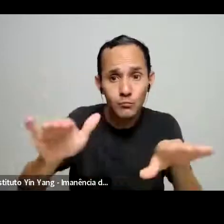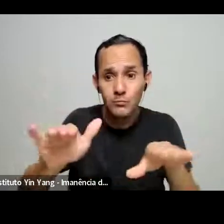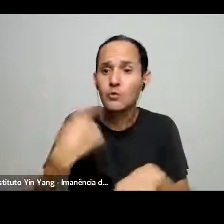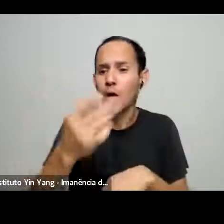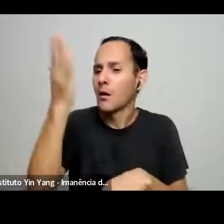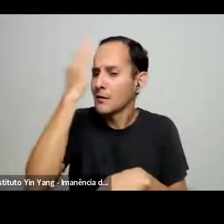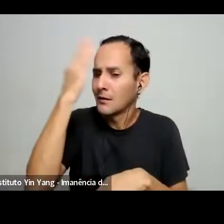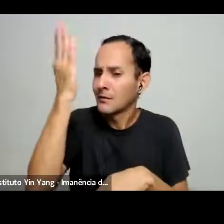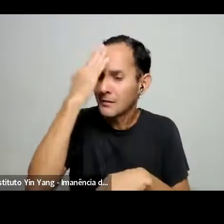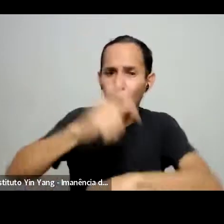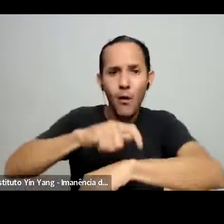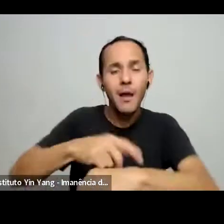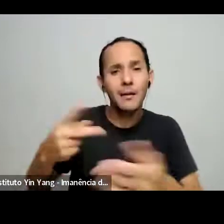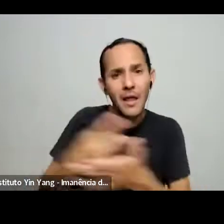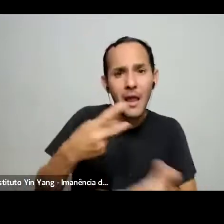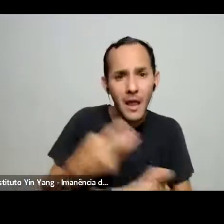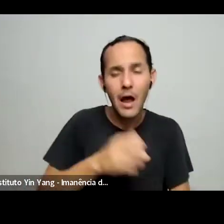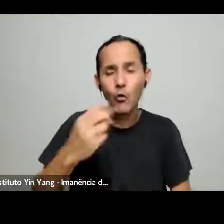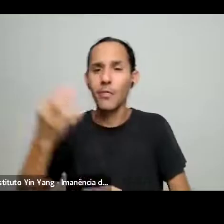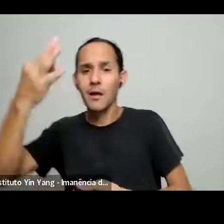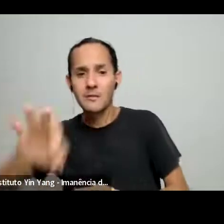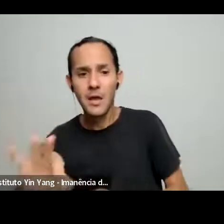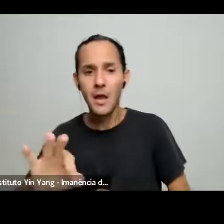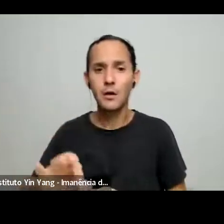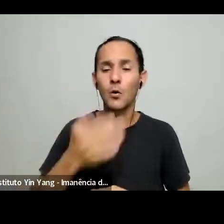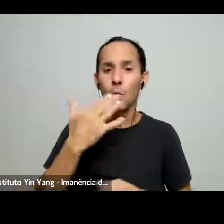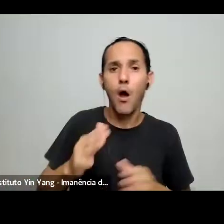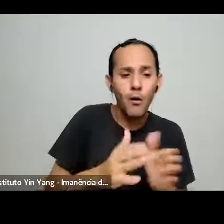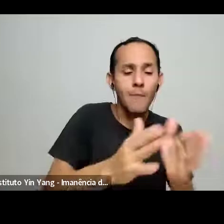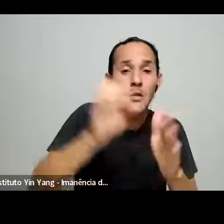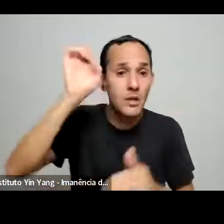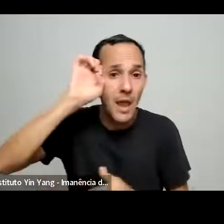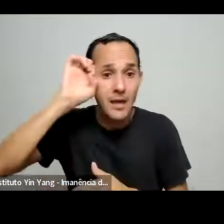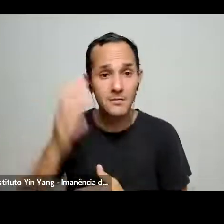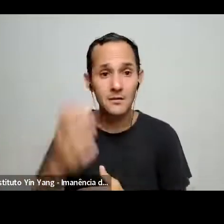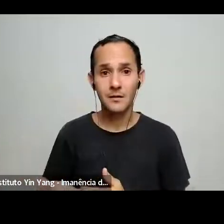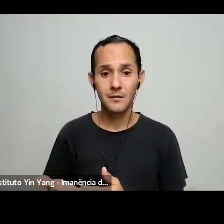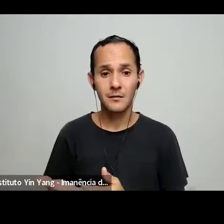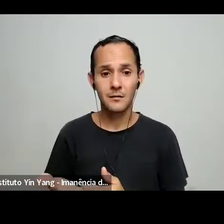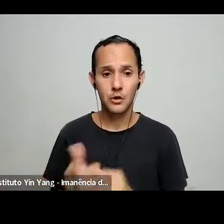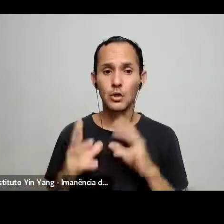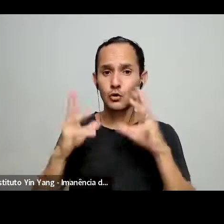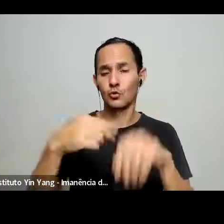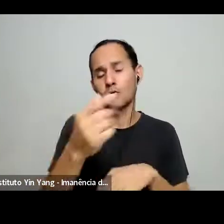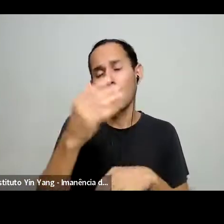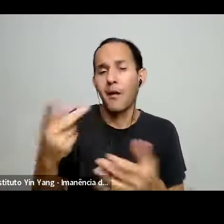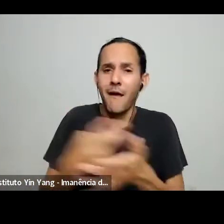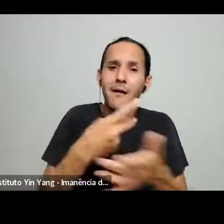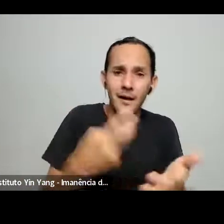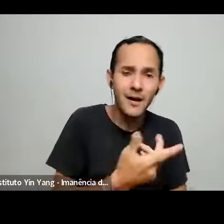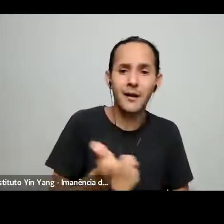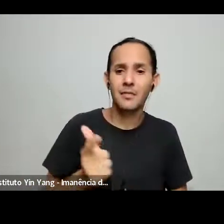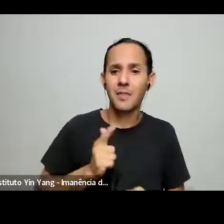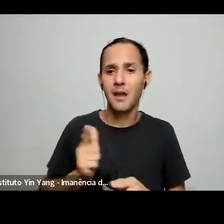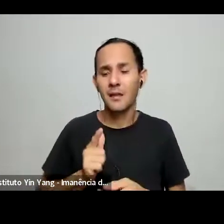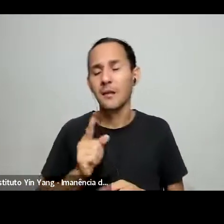quando estamos errando, quando estamos acertando, nos nossos caminhos de ética, por exemplo. Todos nós erramos, todos nós damos